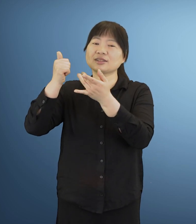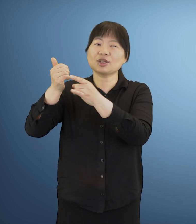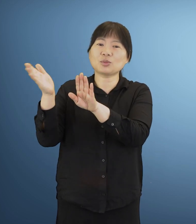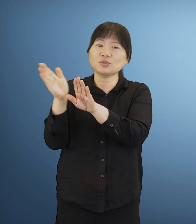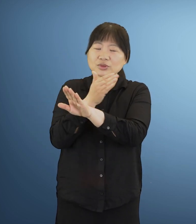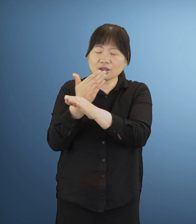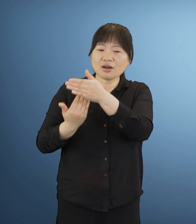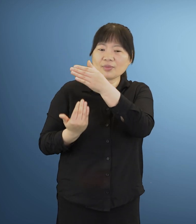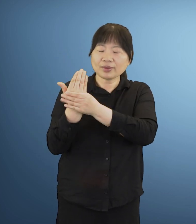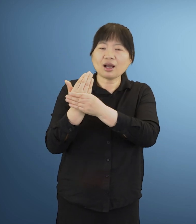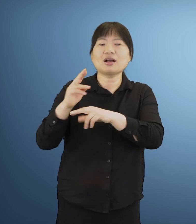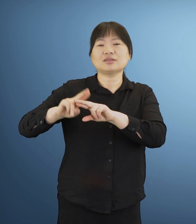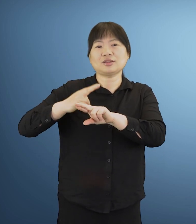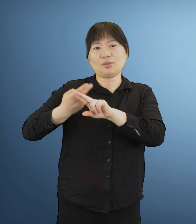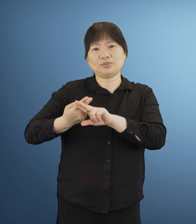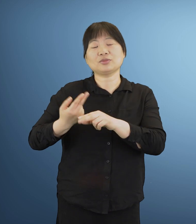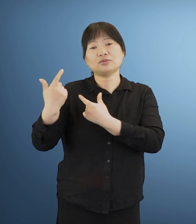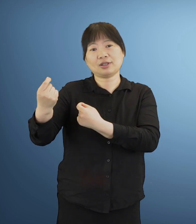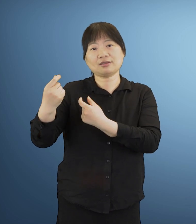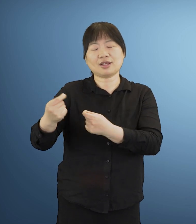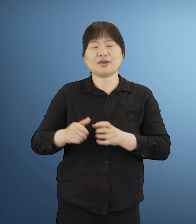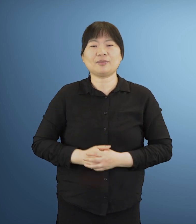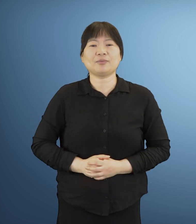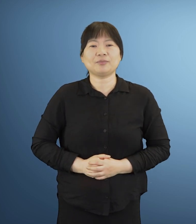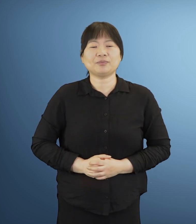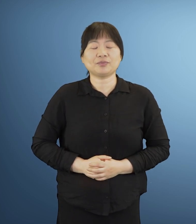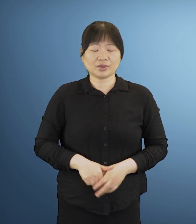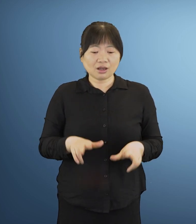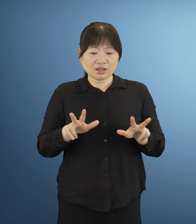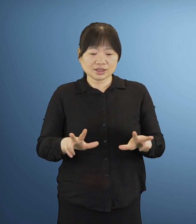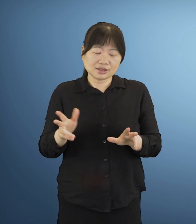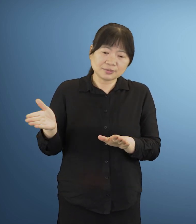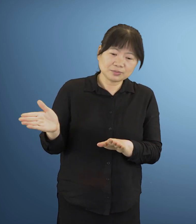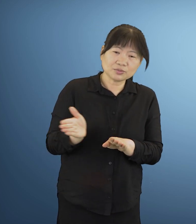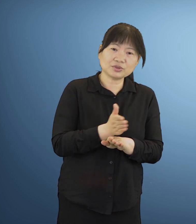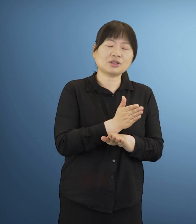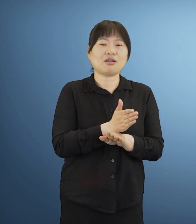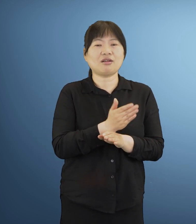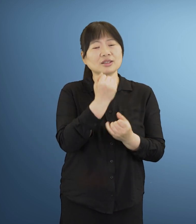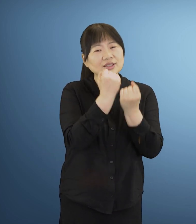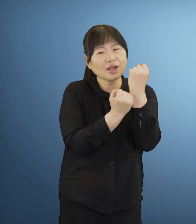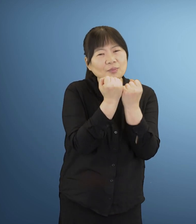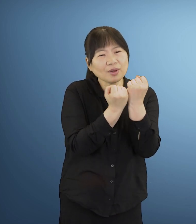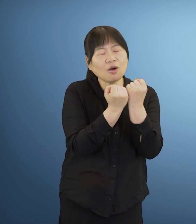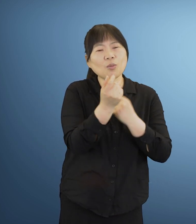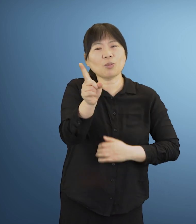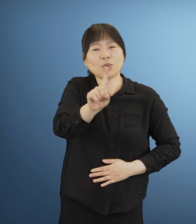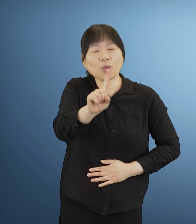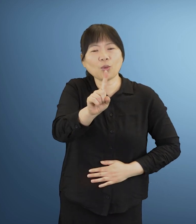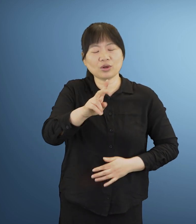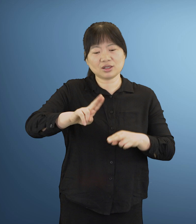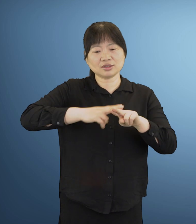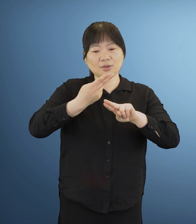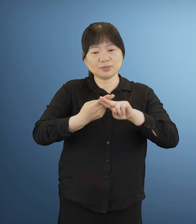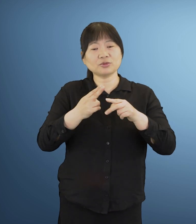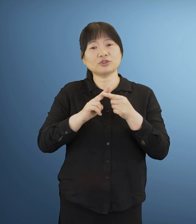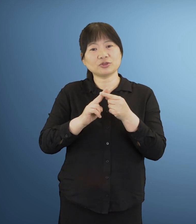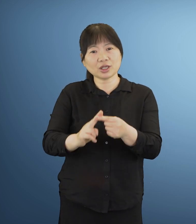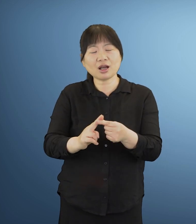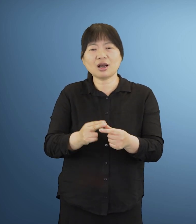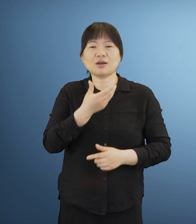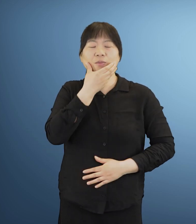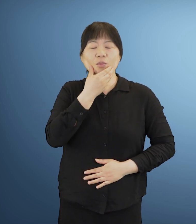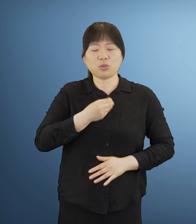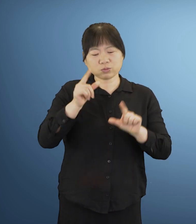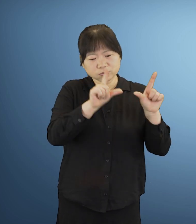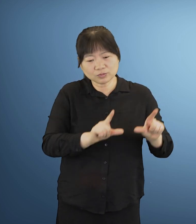하나님께로부터 난 선물이에요. 그러면 지금부터의 설명은 그 선물과